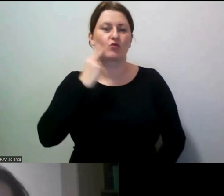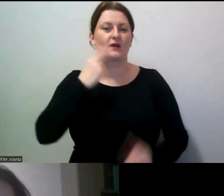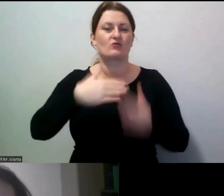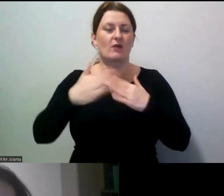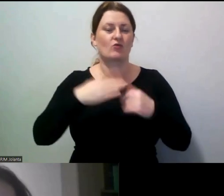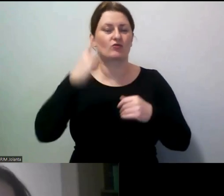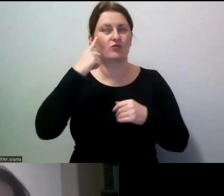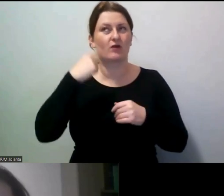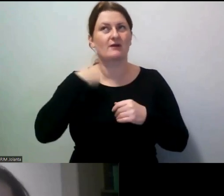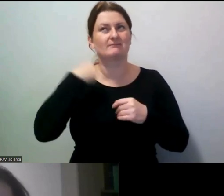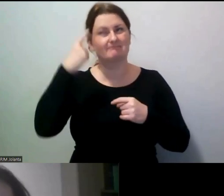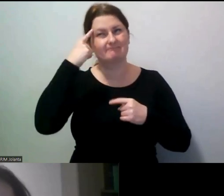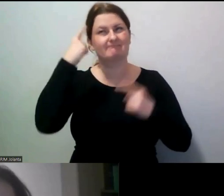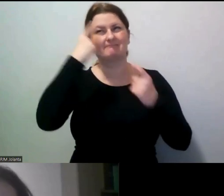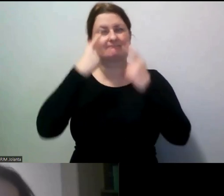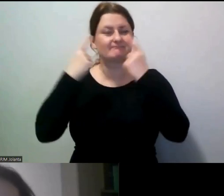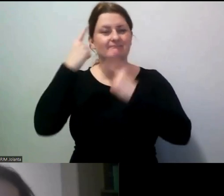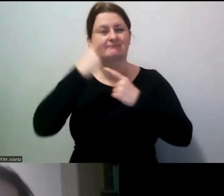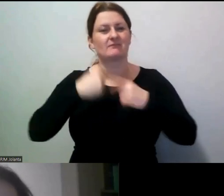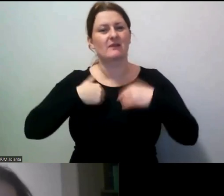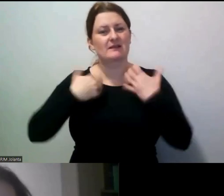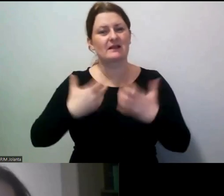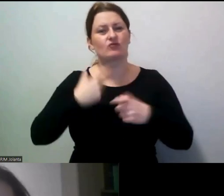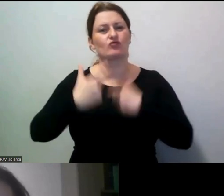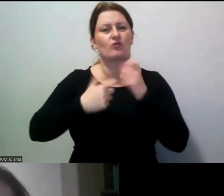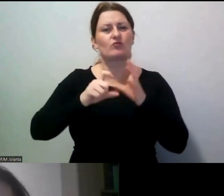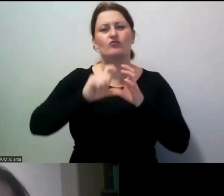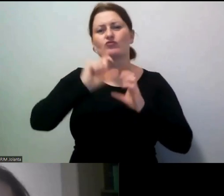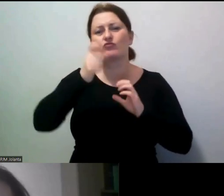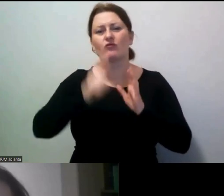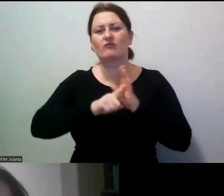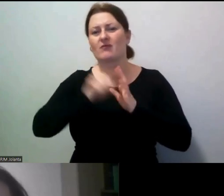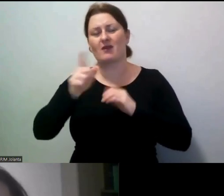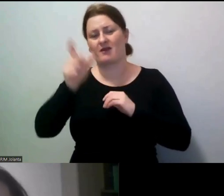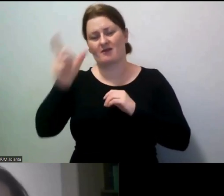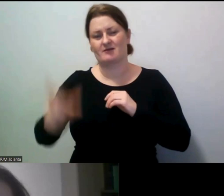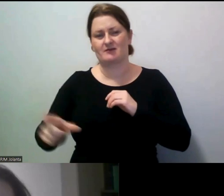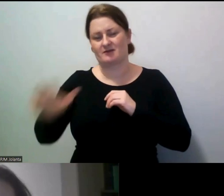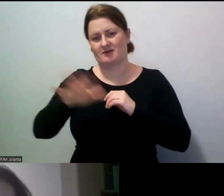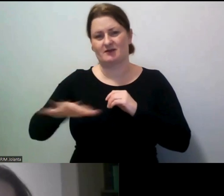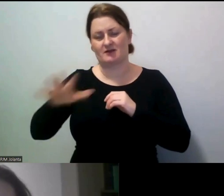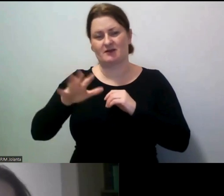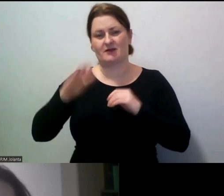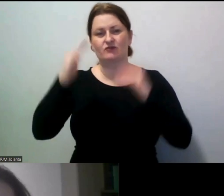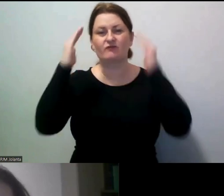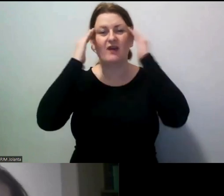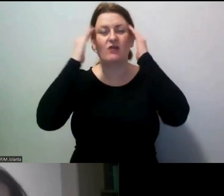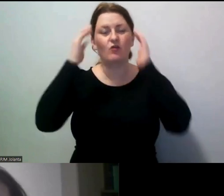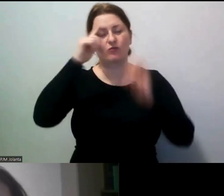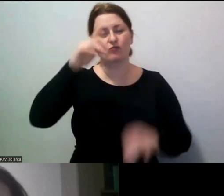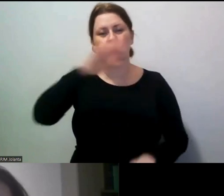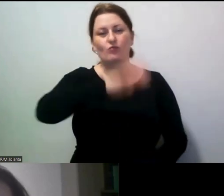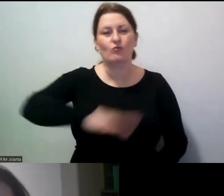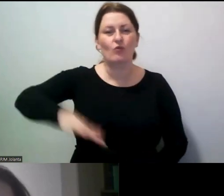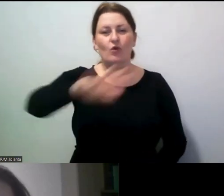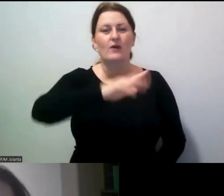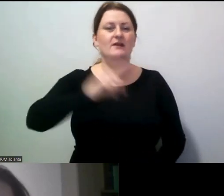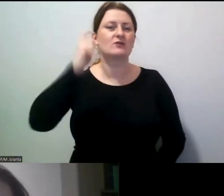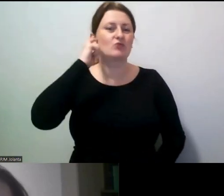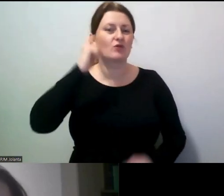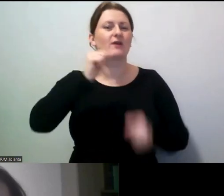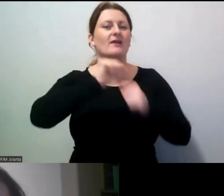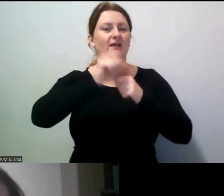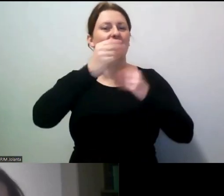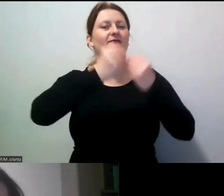to chodziło mi po głowie, żeby zrobić coś dla nich właśnie, bo może i w świadomości społecznej słyszących coraz więcej